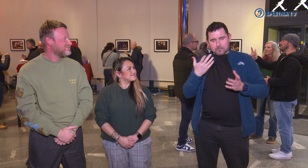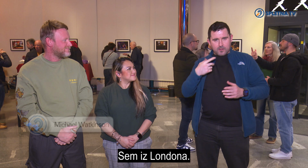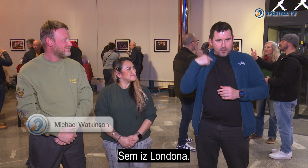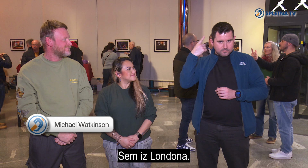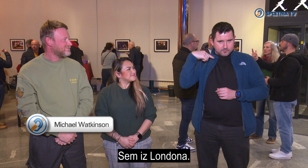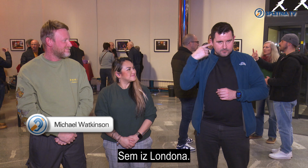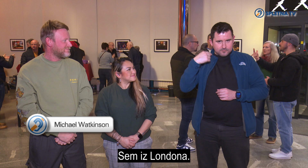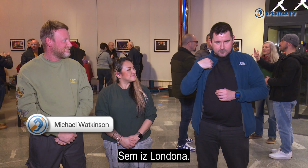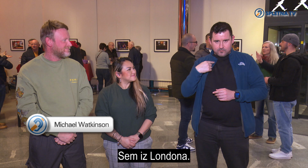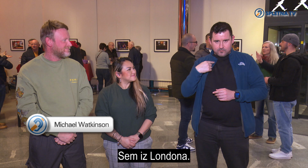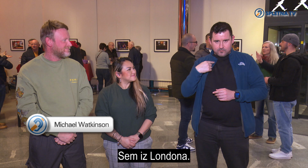Sem iz Londona.